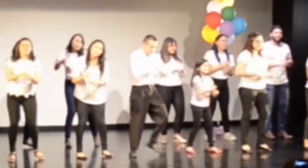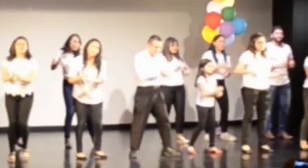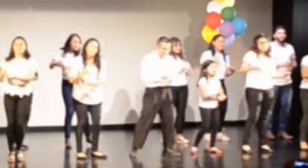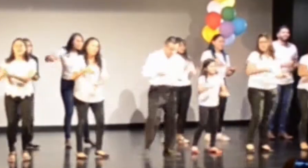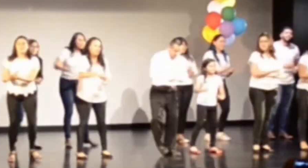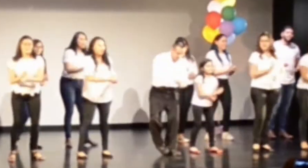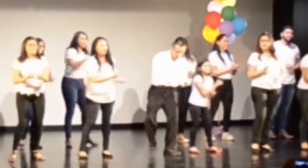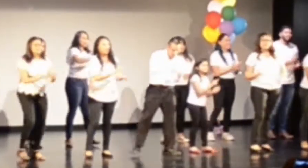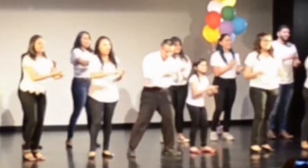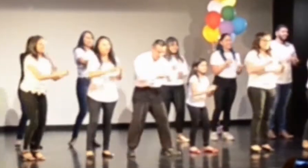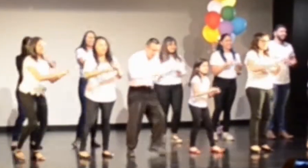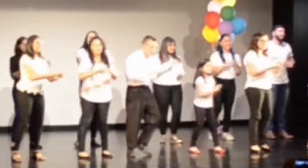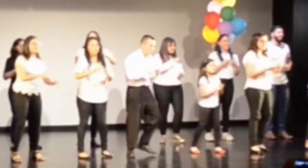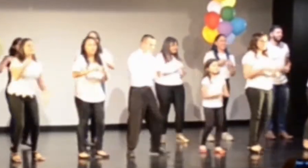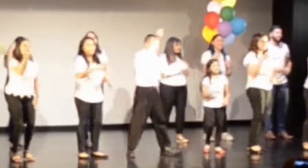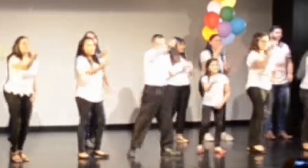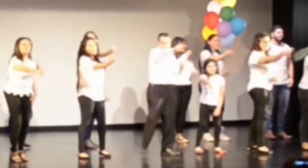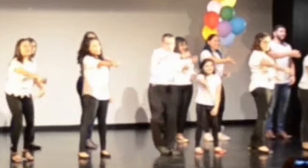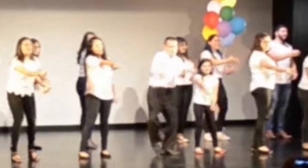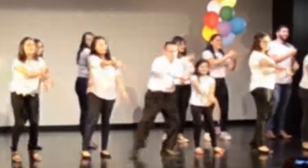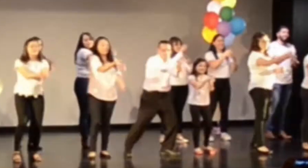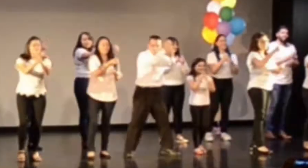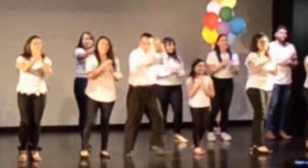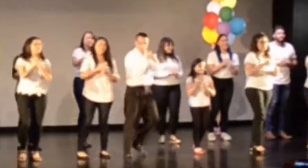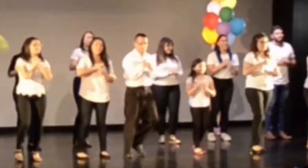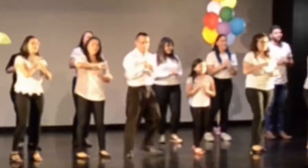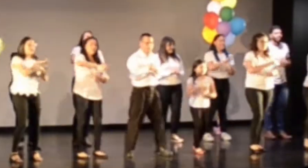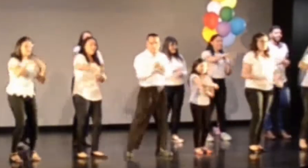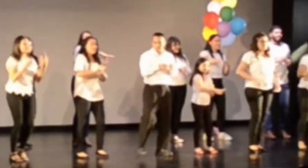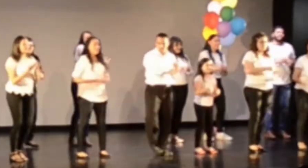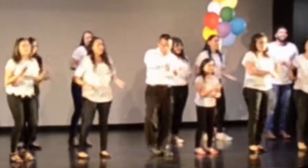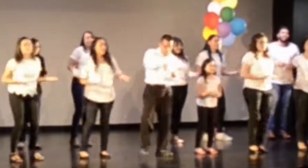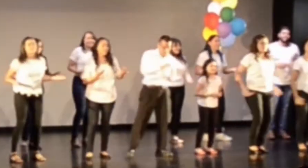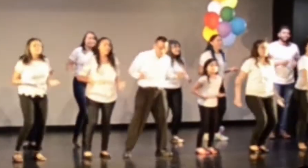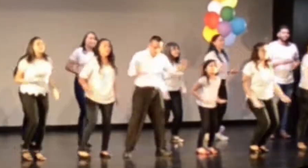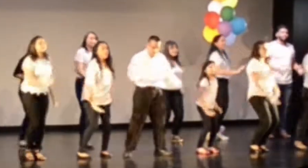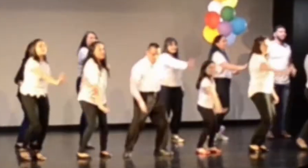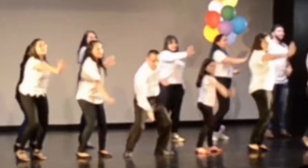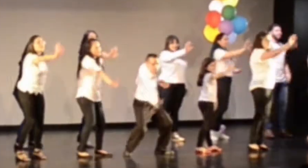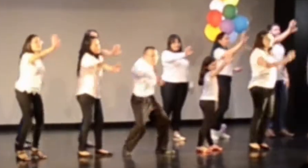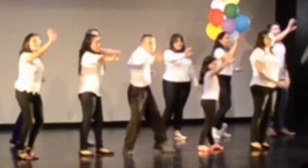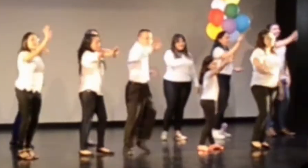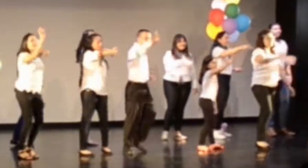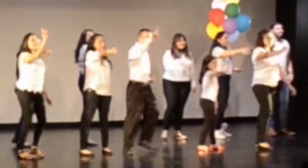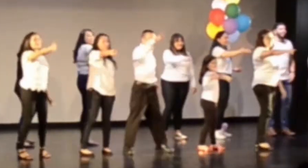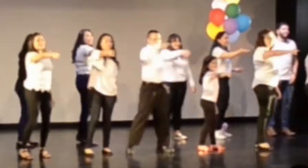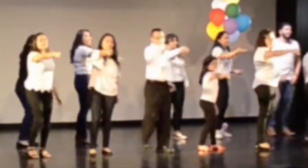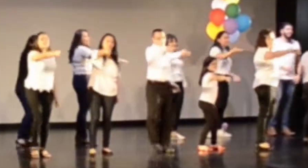Amigos, vamos haciendo, dando y recibiendo, y todo aquí es tuyo. Te damos